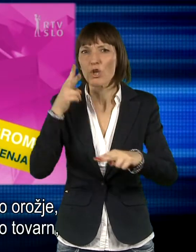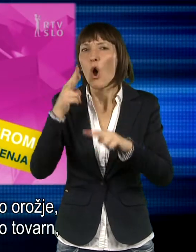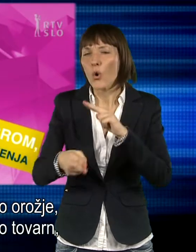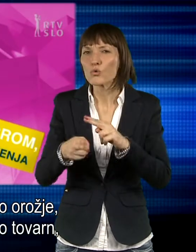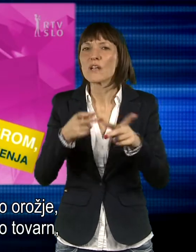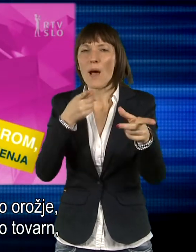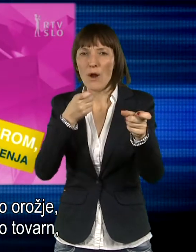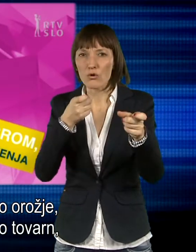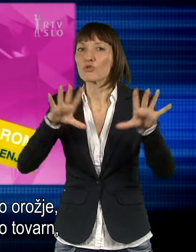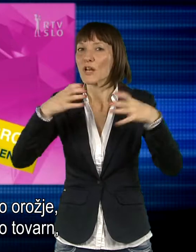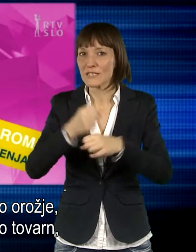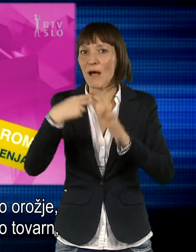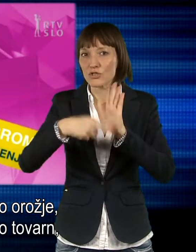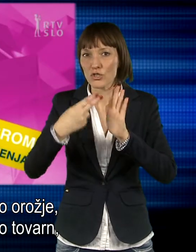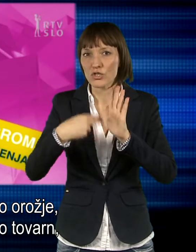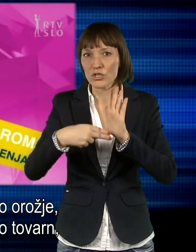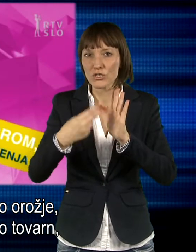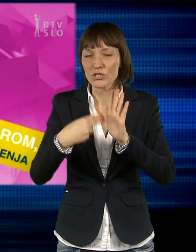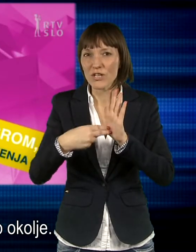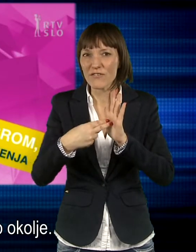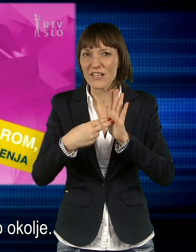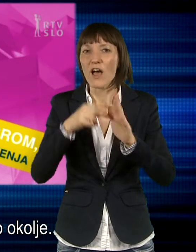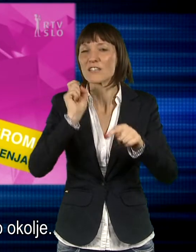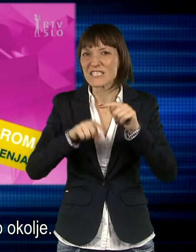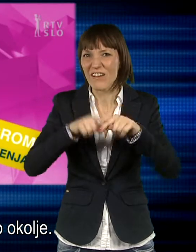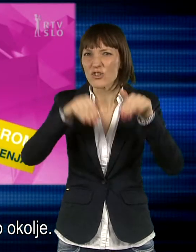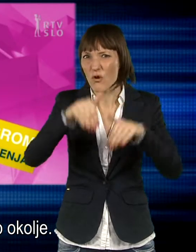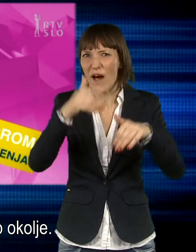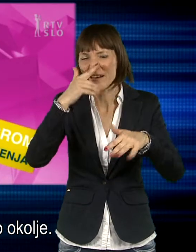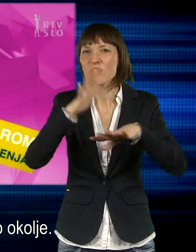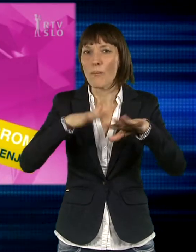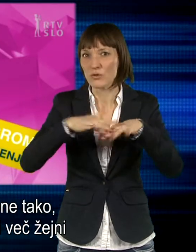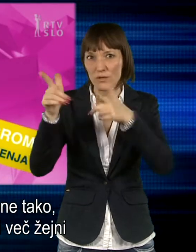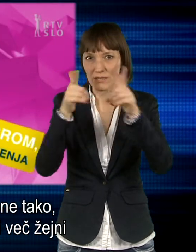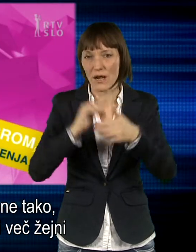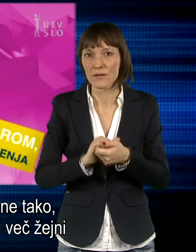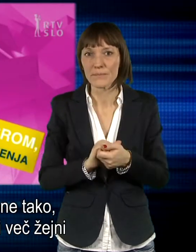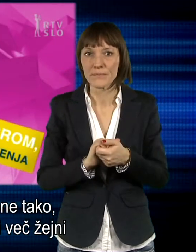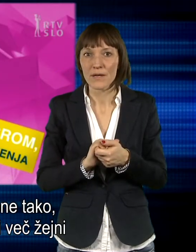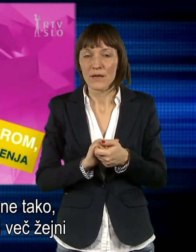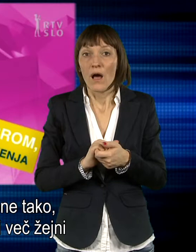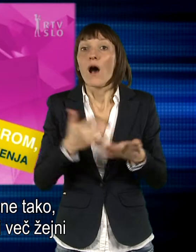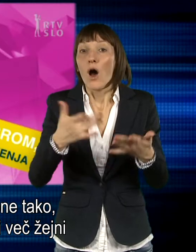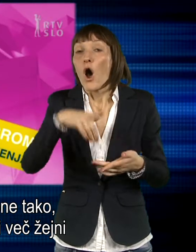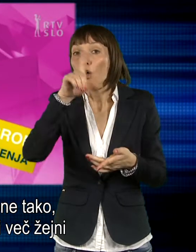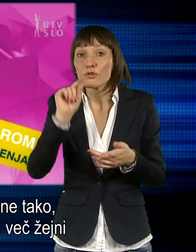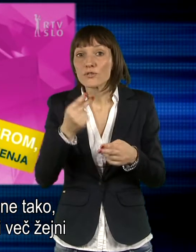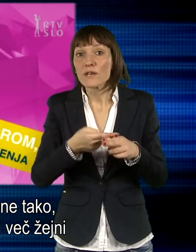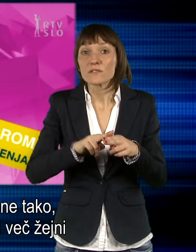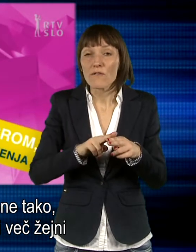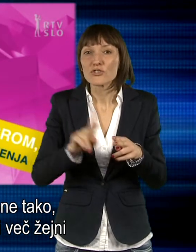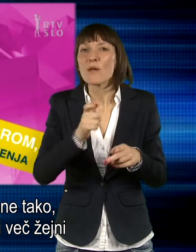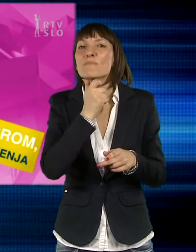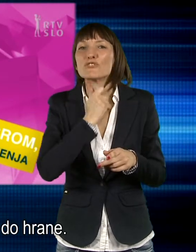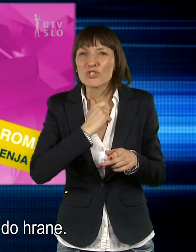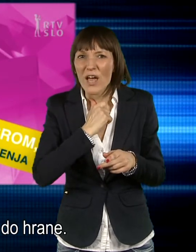ukinila jedrsko orožje in zmanjšala število tovarn, ki onesnažujejo okolje. Postavil bi zakone tako, da ljudje več ne bi